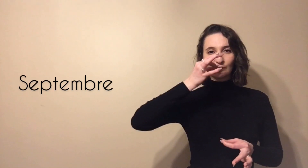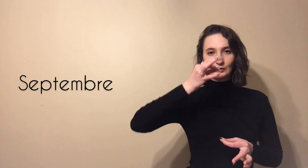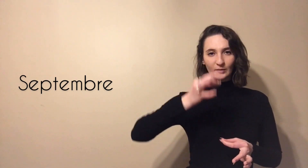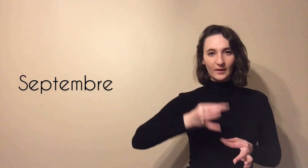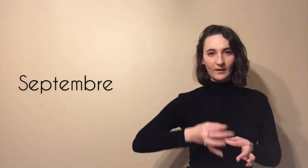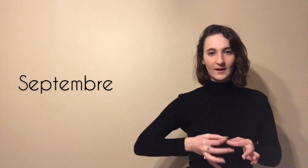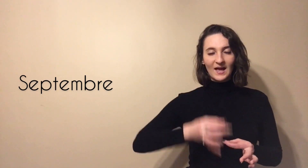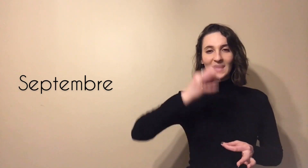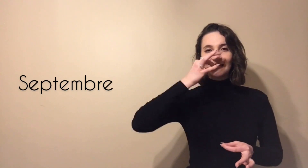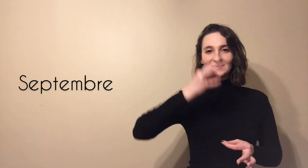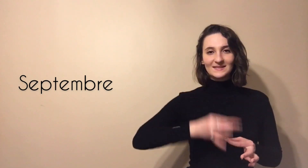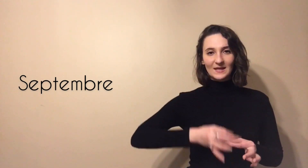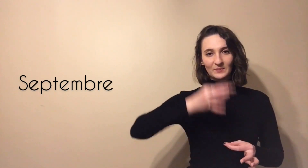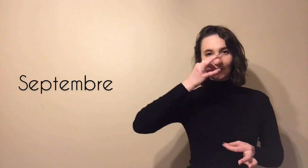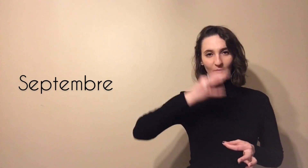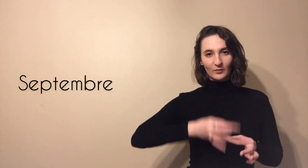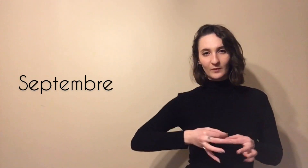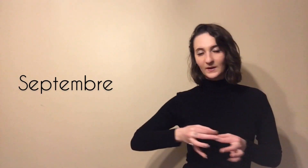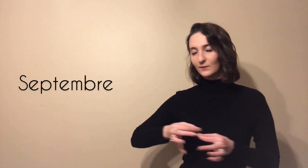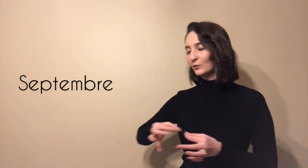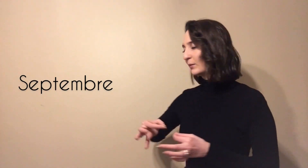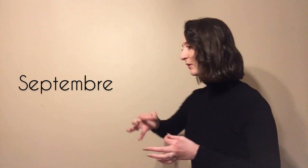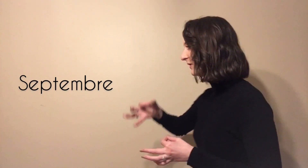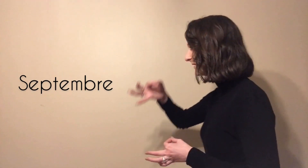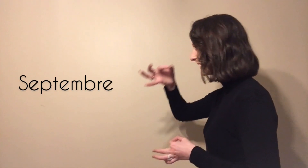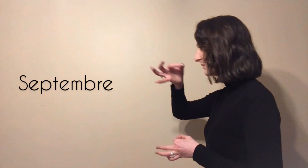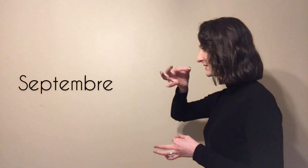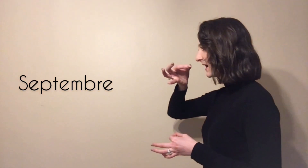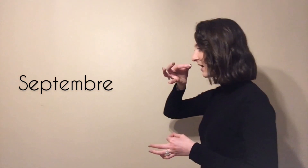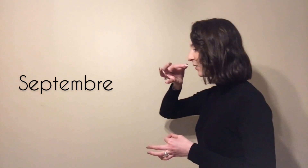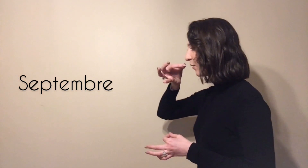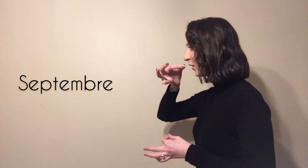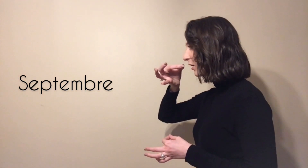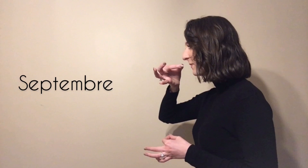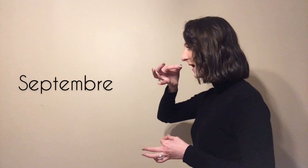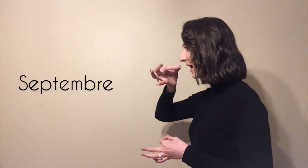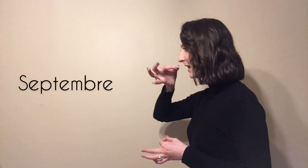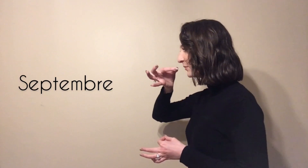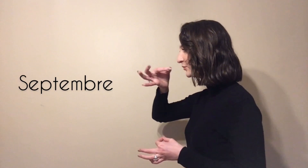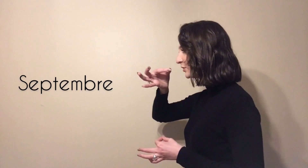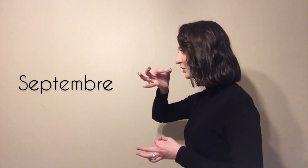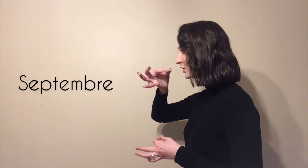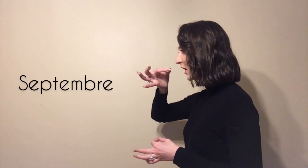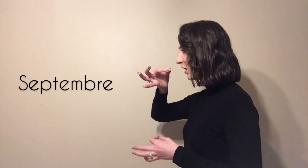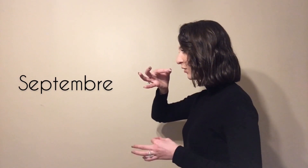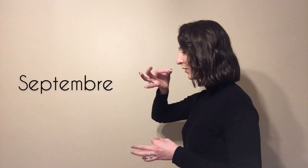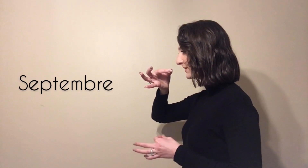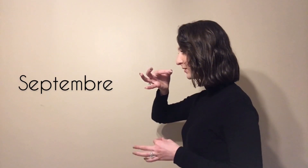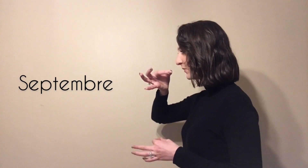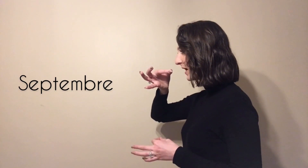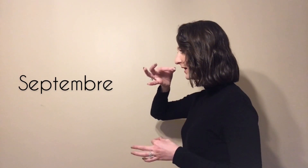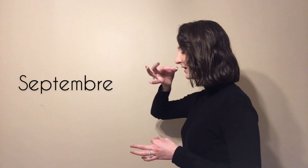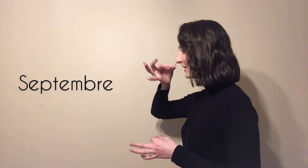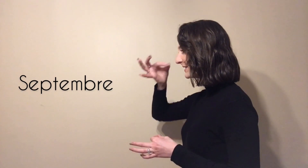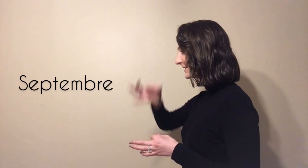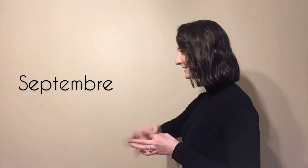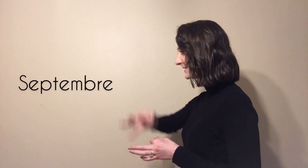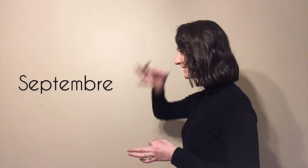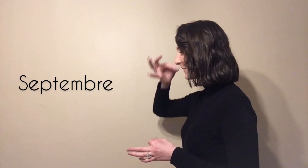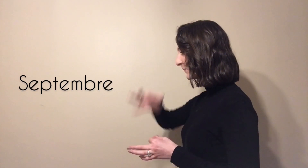bas. Septembre. Et donc de profil, c'est comme ça. On ne colle pas à la bouche, on reste en bas et